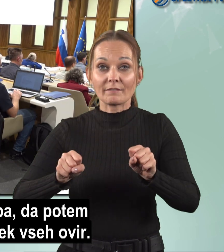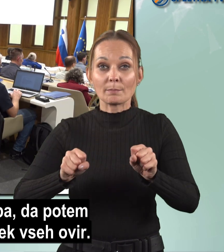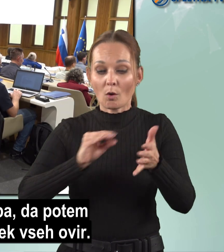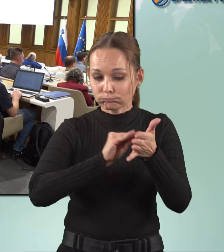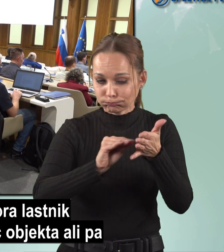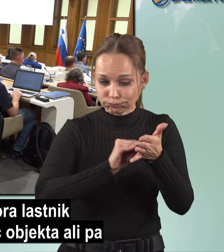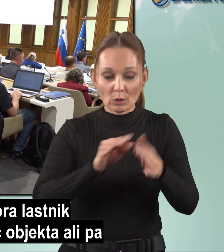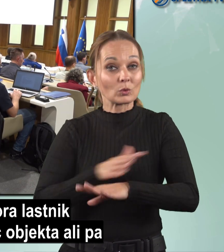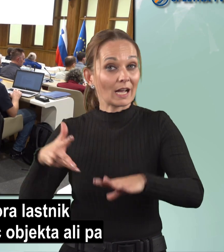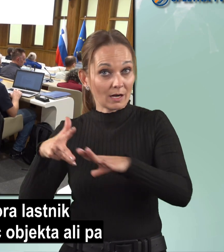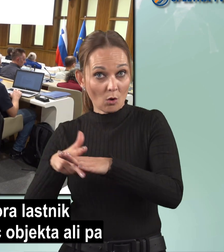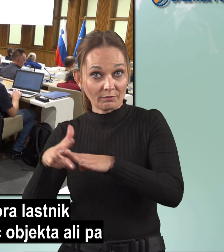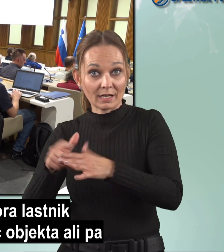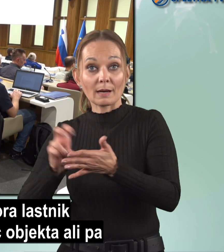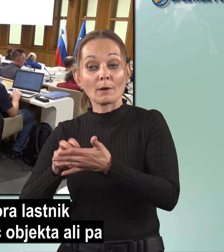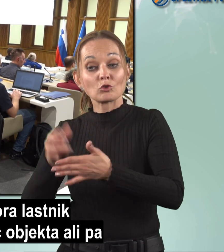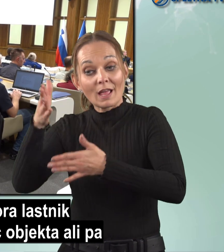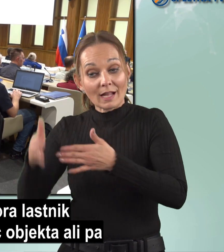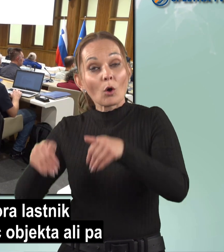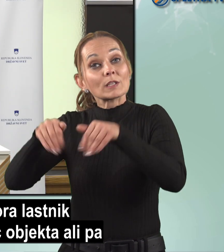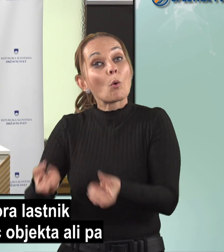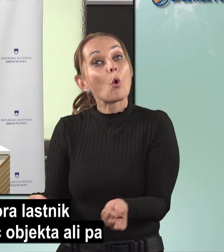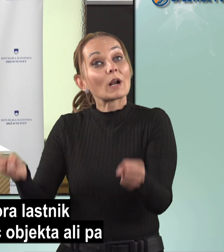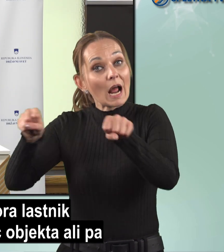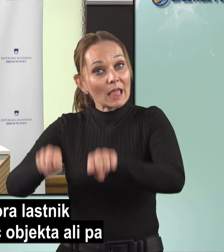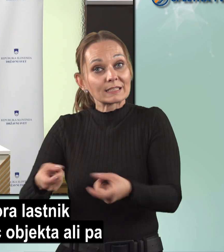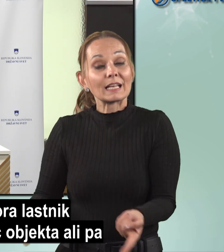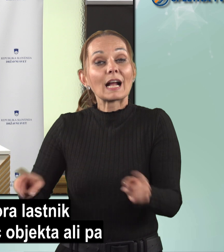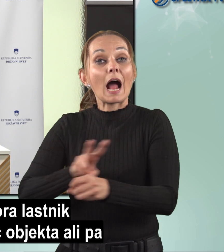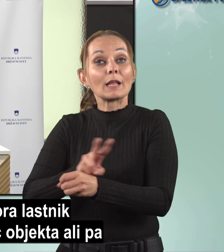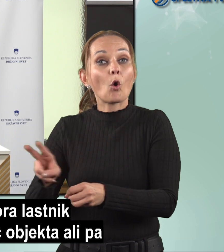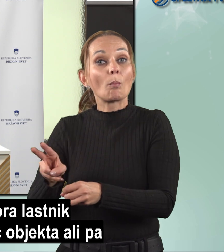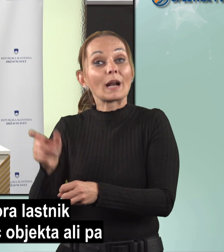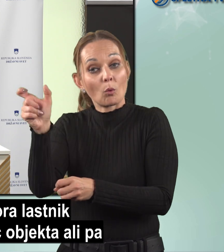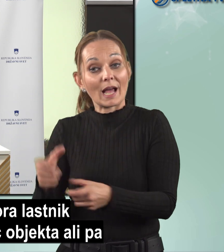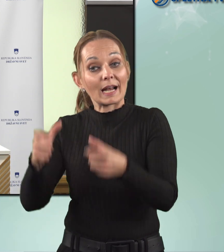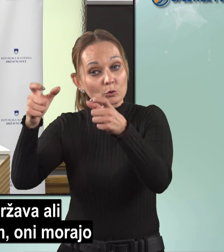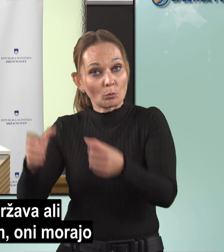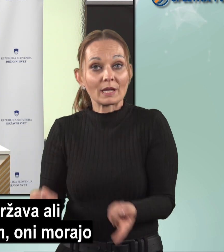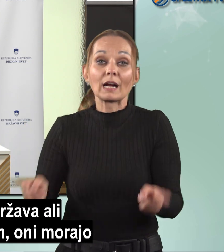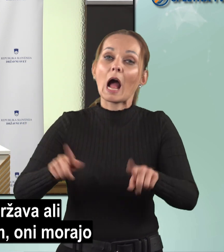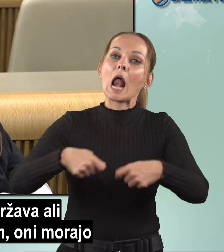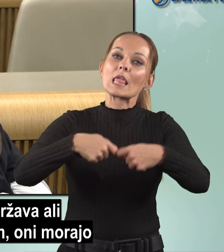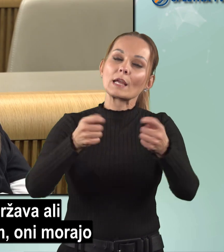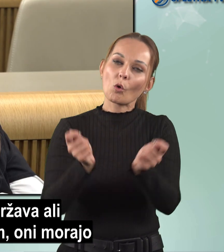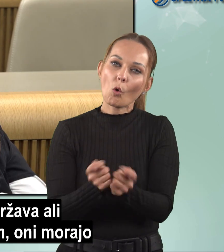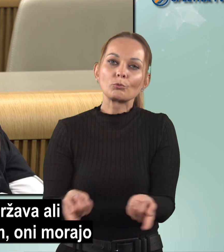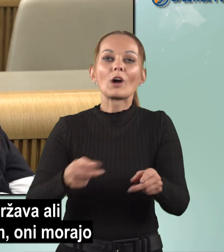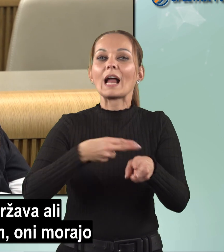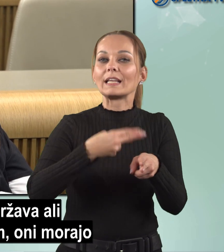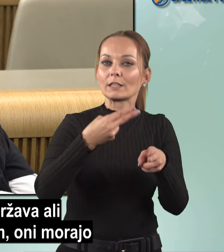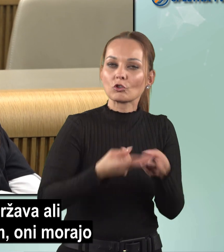spisek vseh ovir in na koncu mora lastnik ali pa upravljavec objekta ali pa občina, država, ali